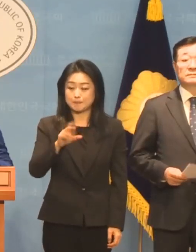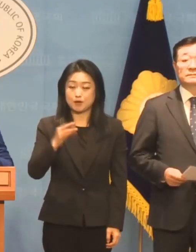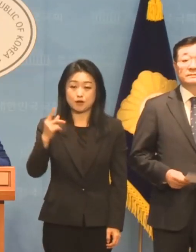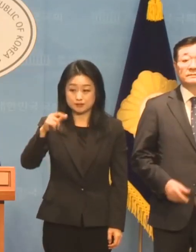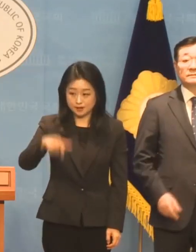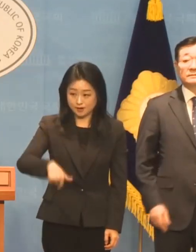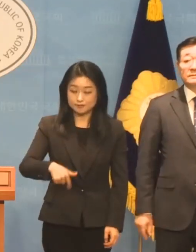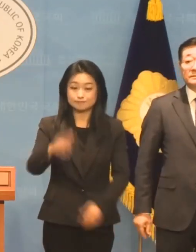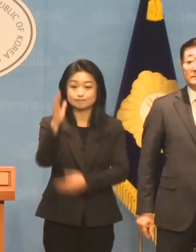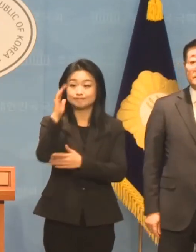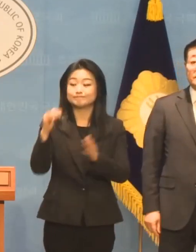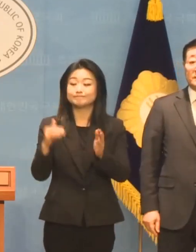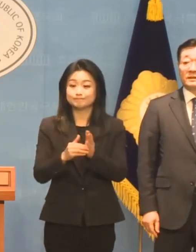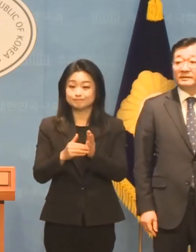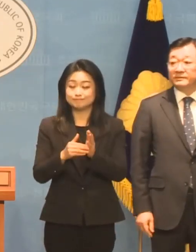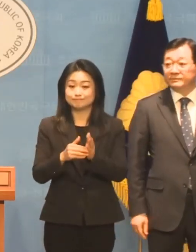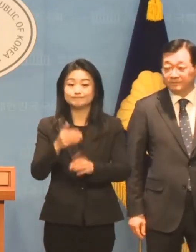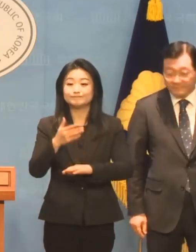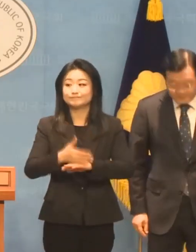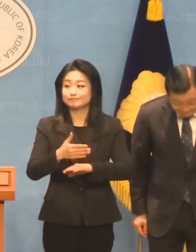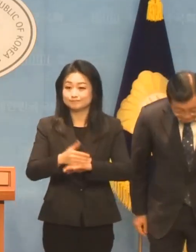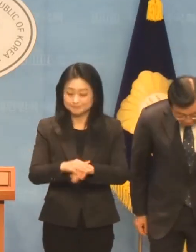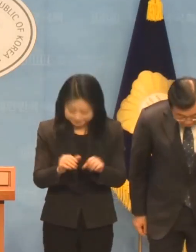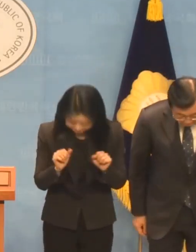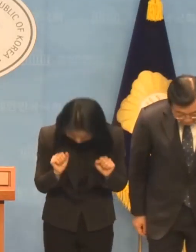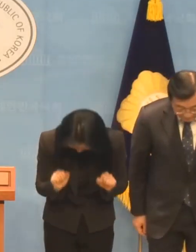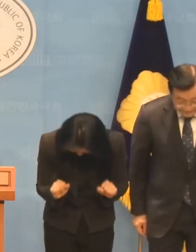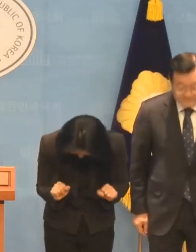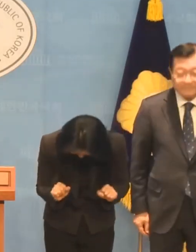마치겠습니다. 네, 감사합니다. 이상 마치겠습니다.